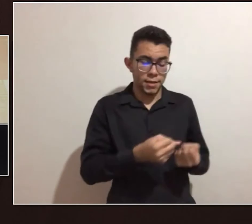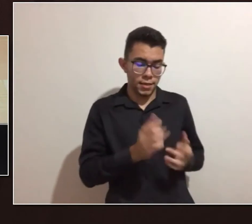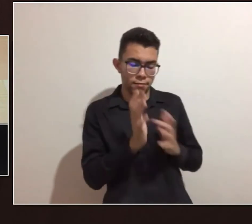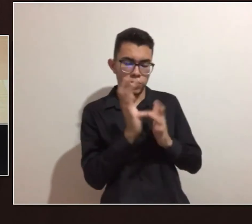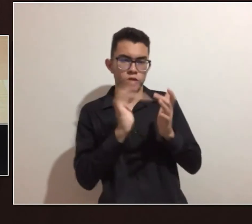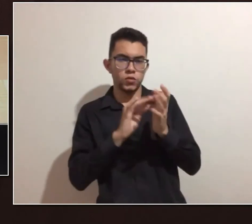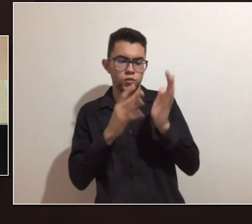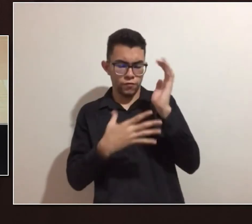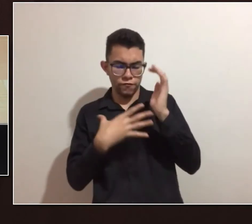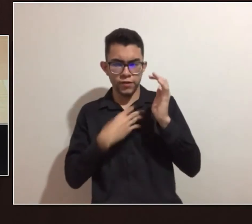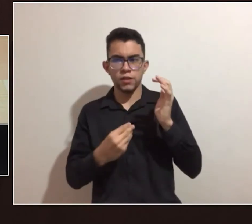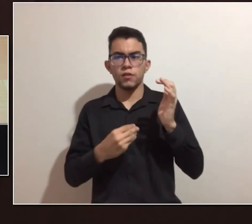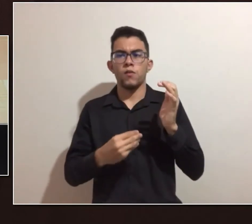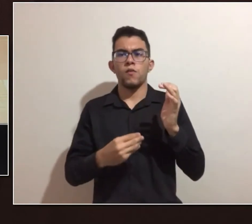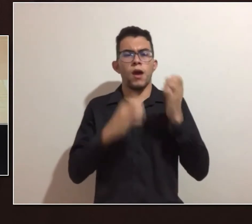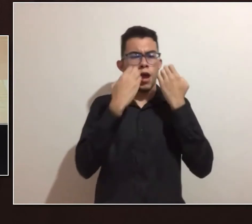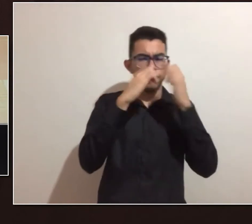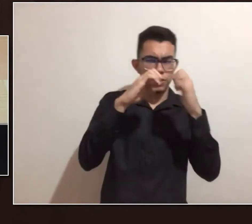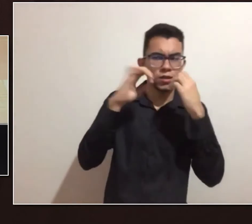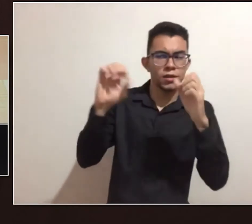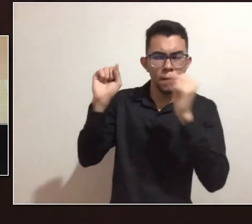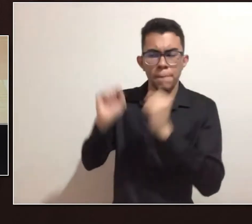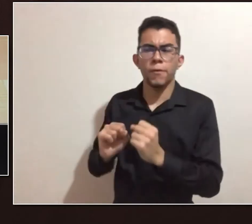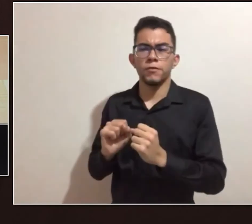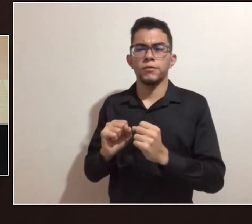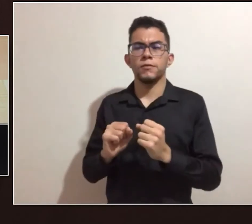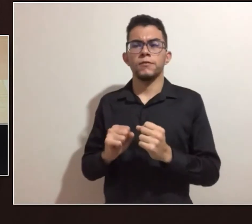Coríntios 9, 16.